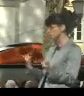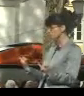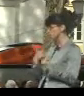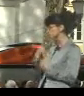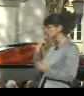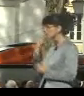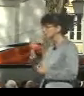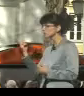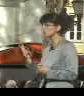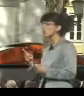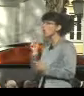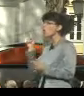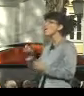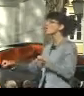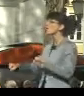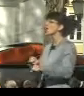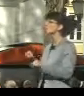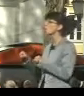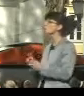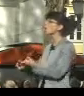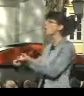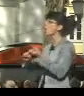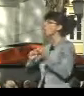ko vladajoča koalicija